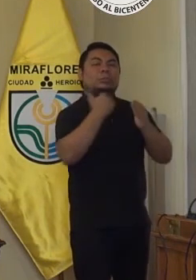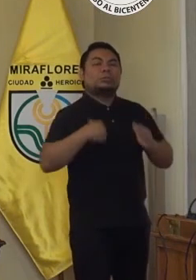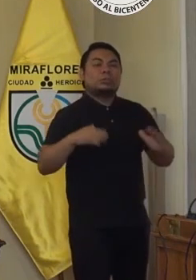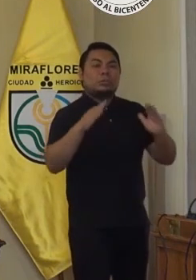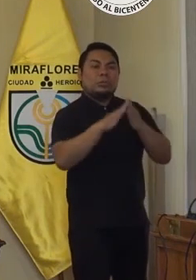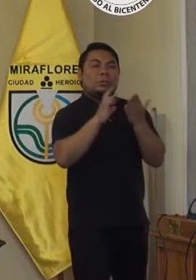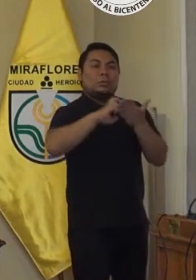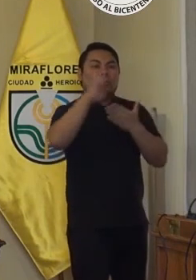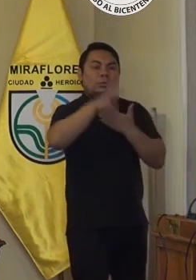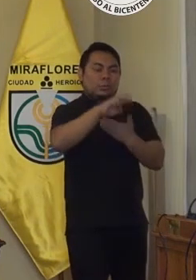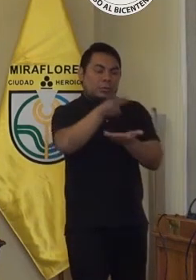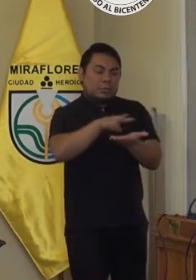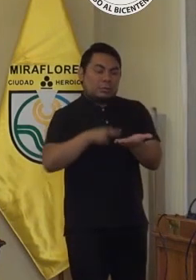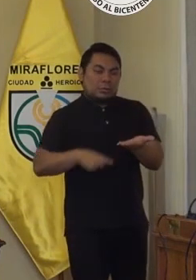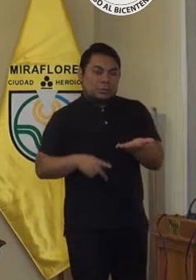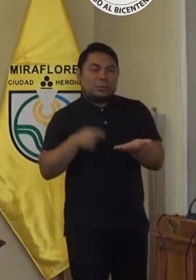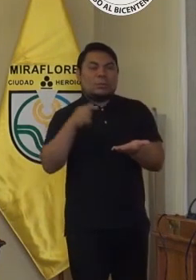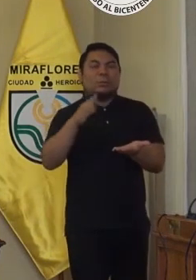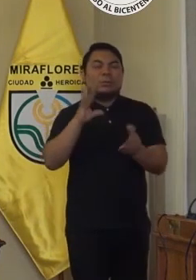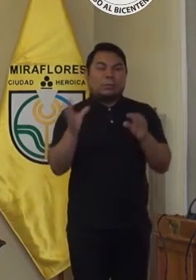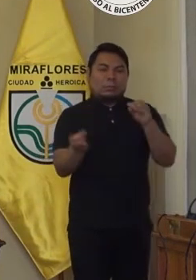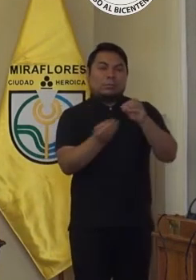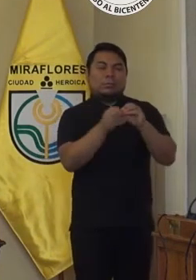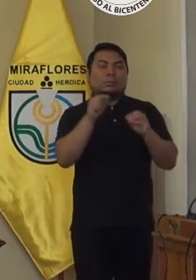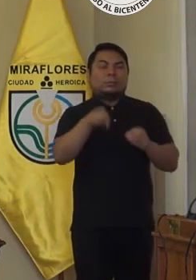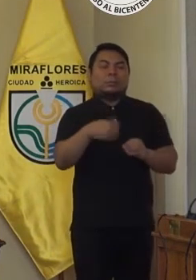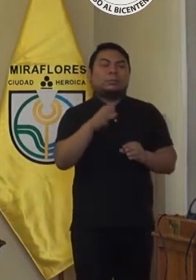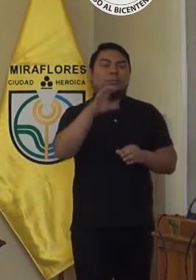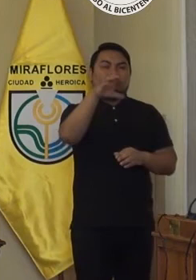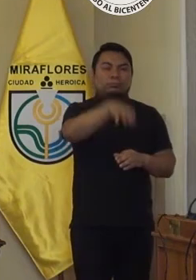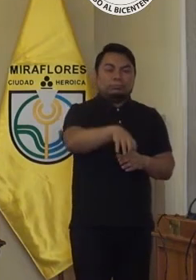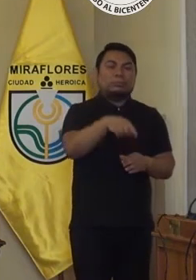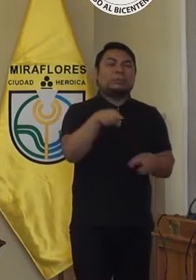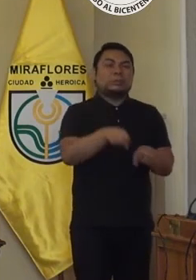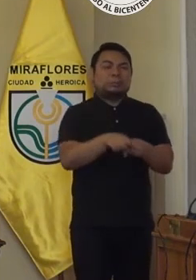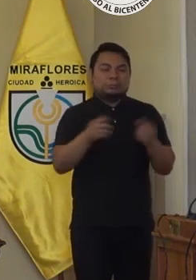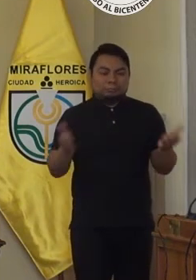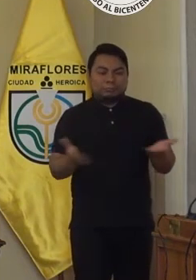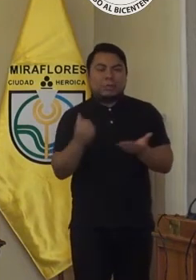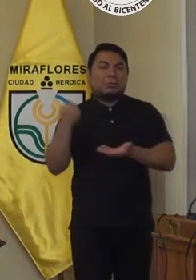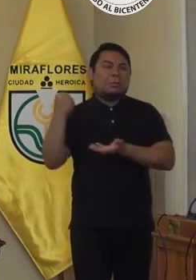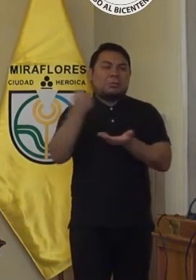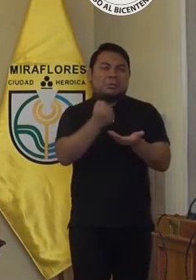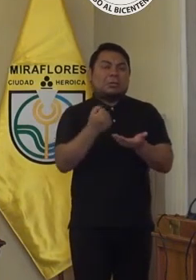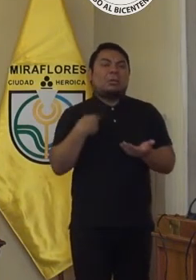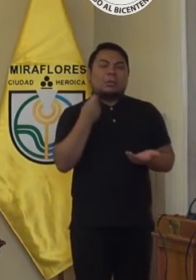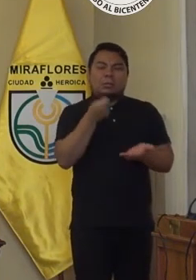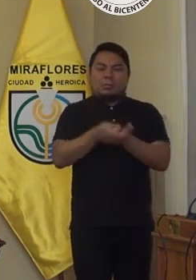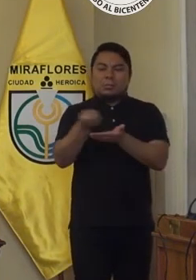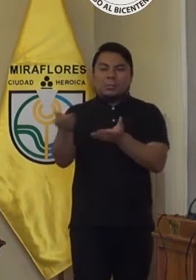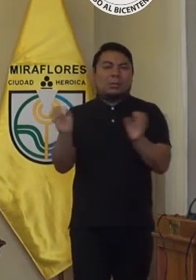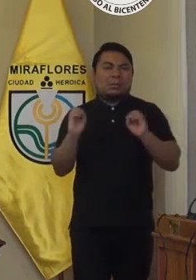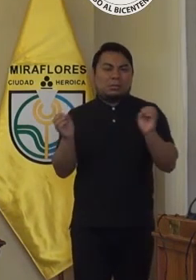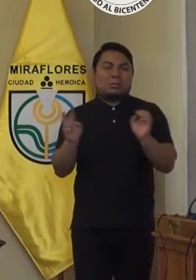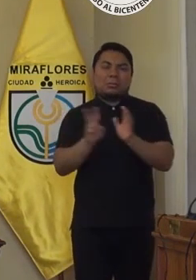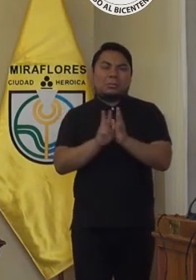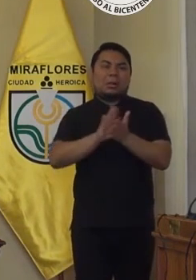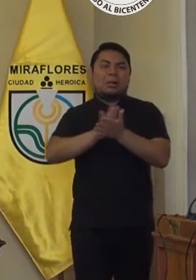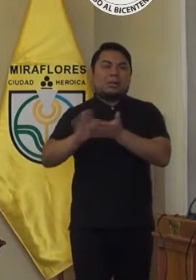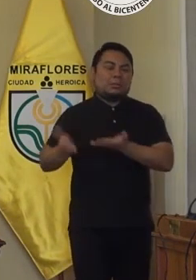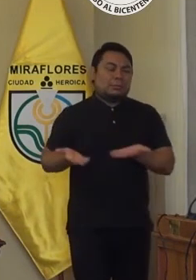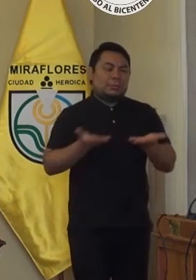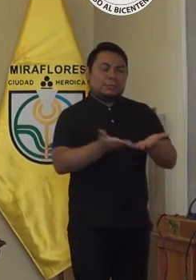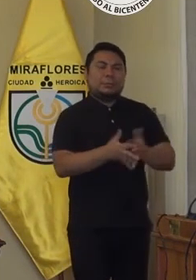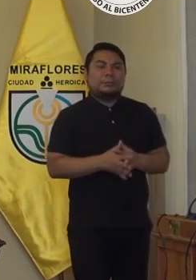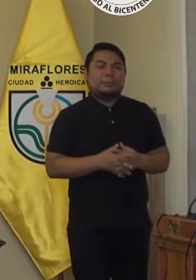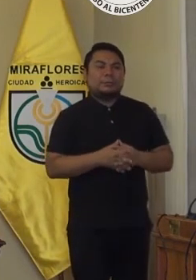y programas de lectura implementados en la entidad, entendiéndose que es una donación desinteresada y sin ninguna